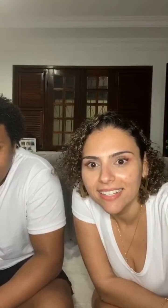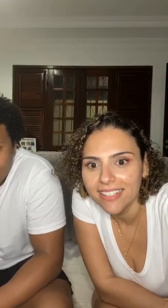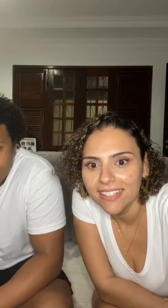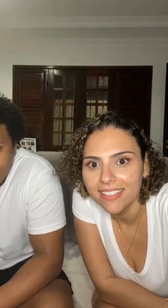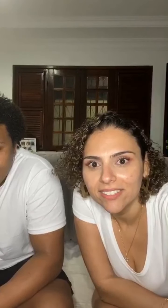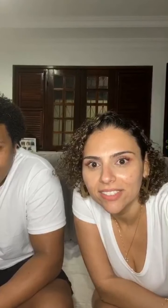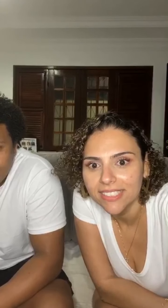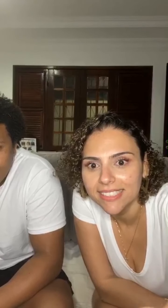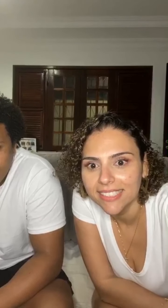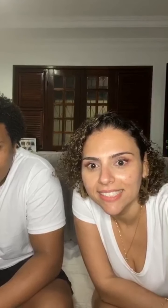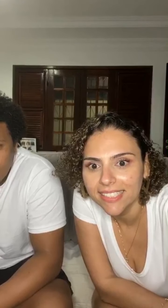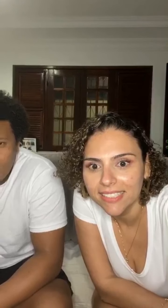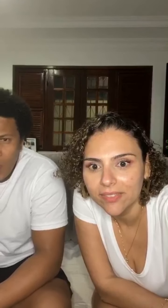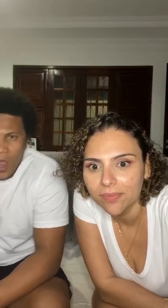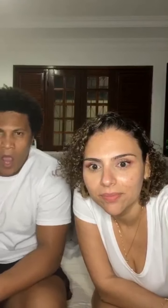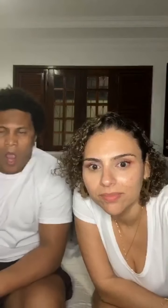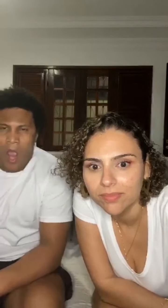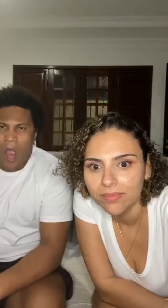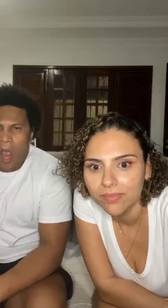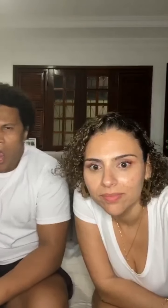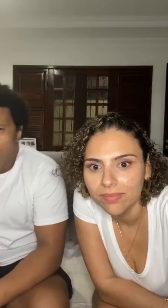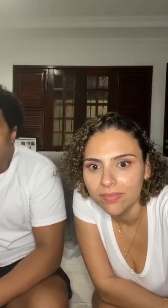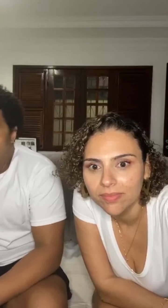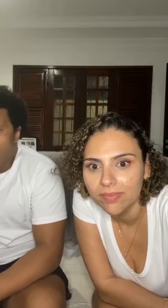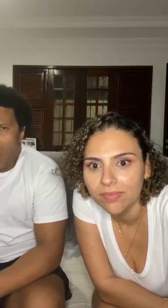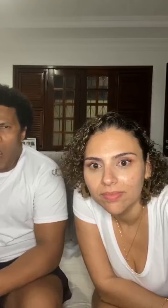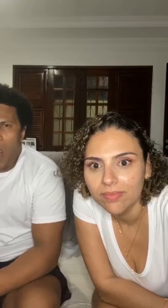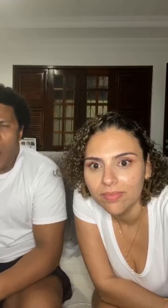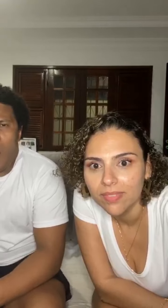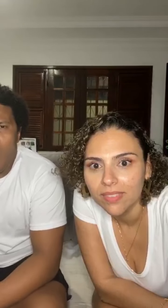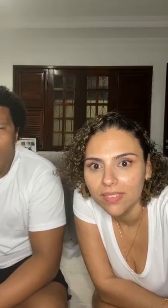Andréia, cadê você?